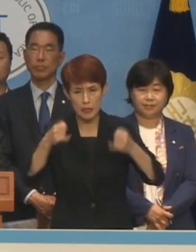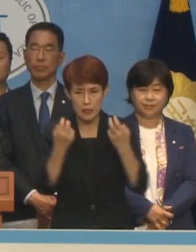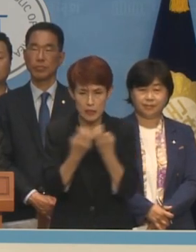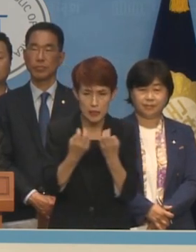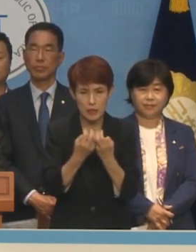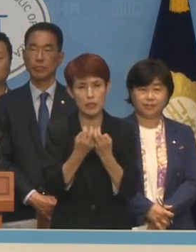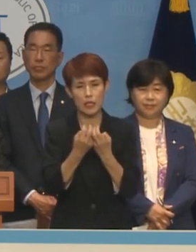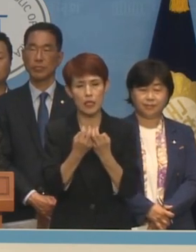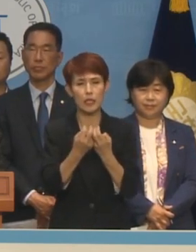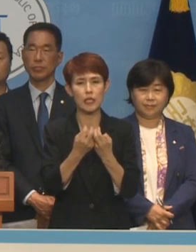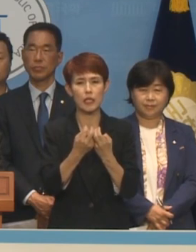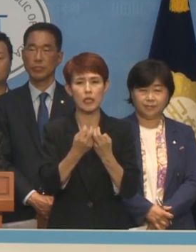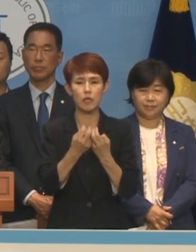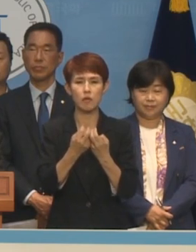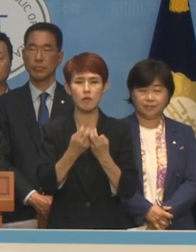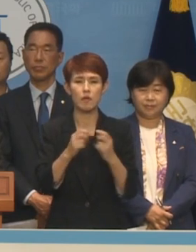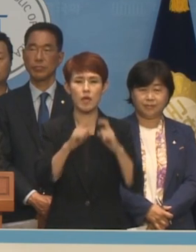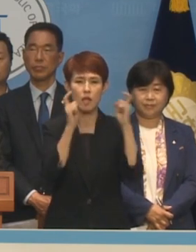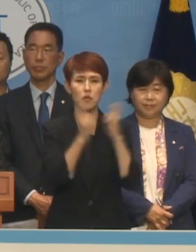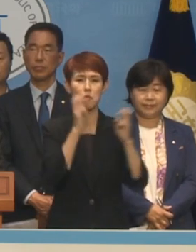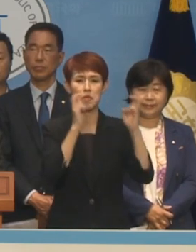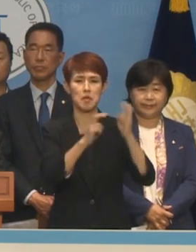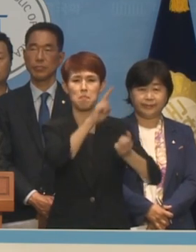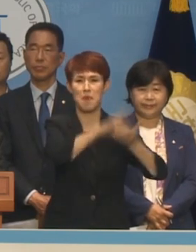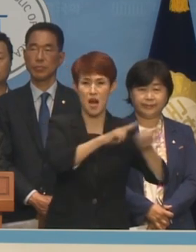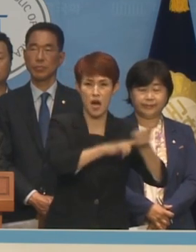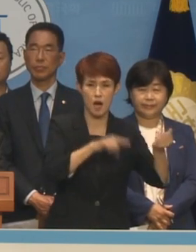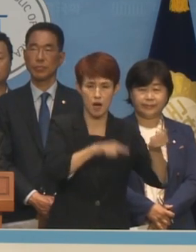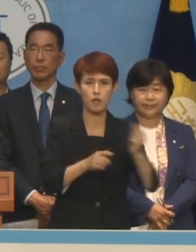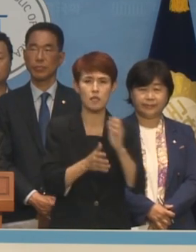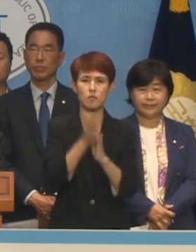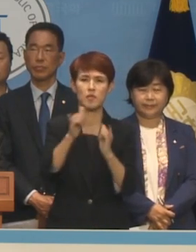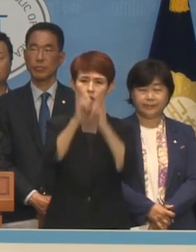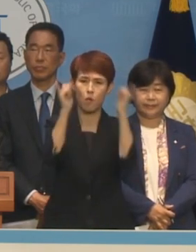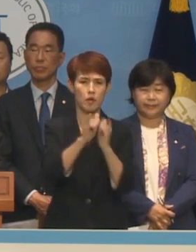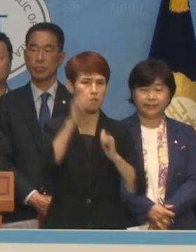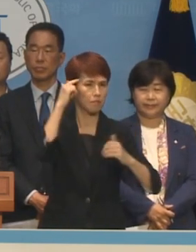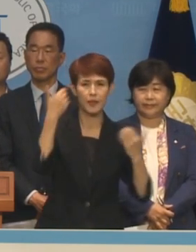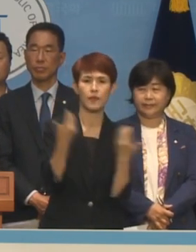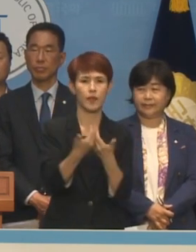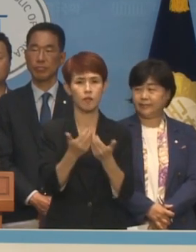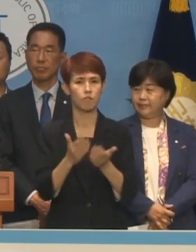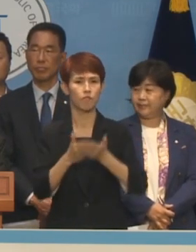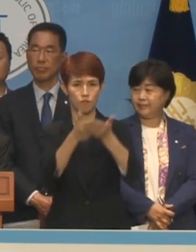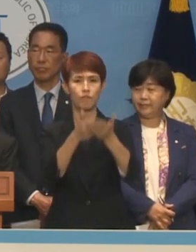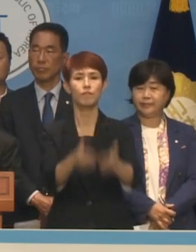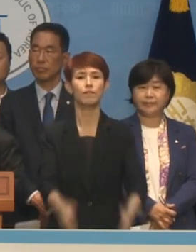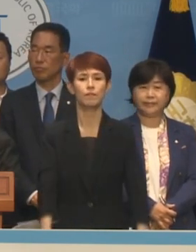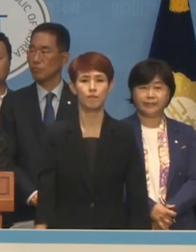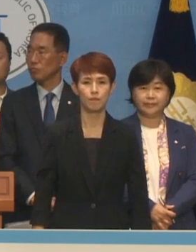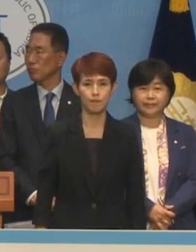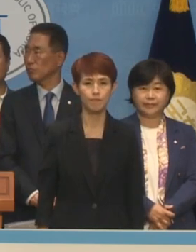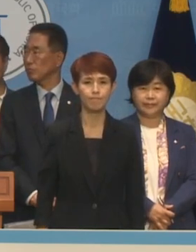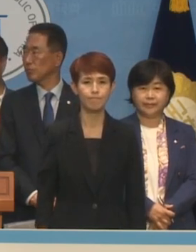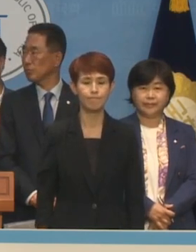등으로 무분별하게 자산이나 매각하는 것에 대해서 시민사회는 분명한 반대 의견을 전달드립니다. 감사합니다.